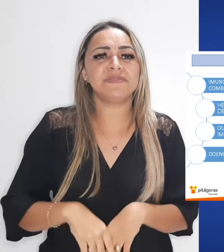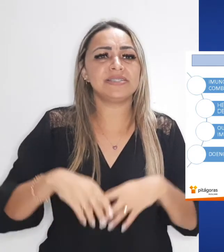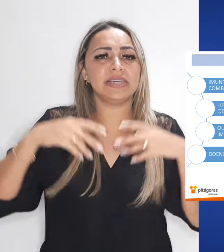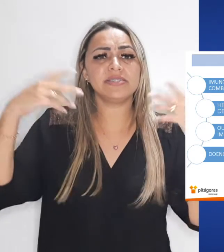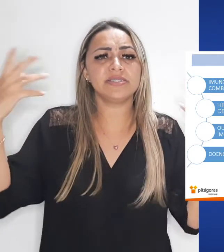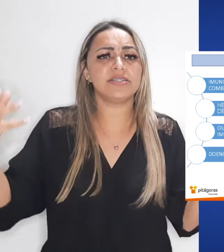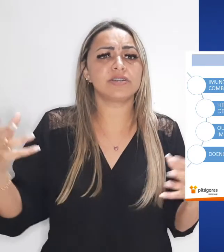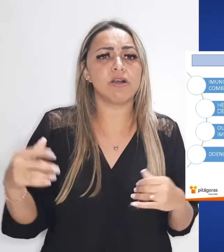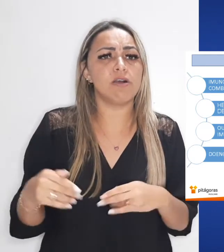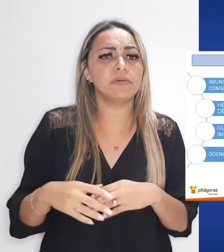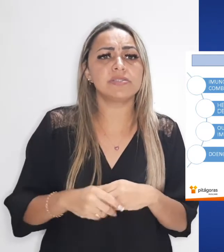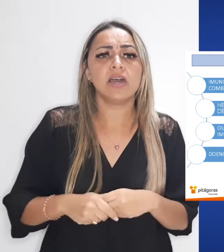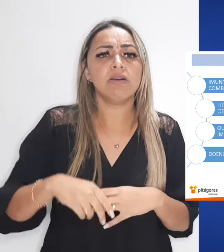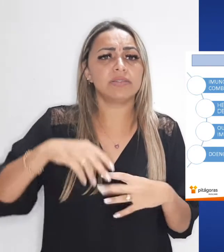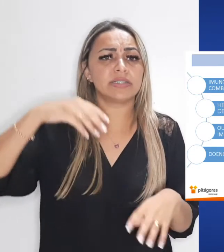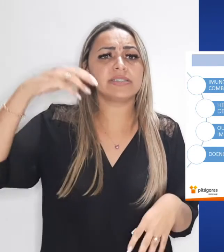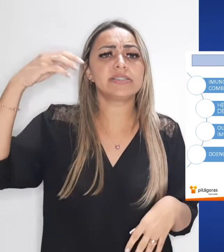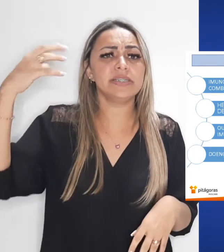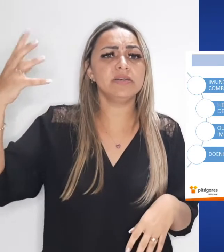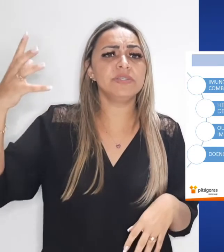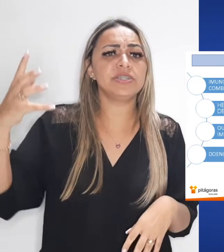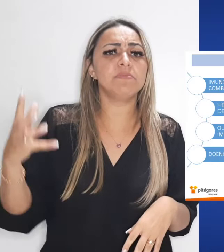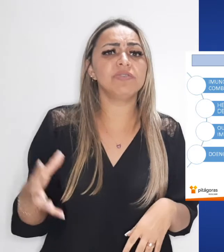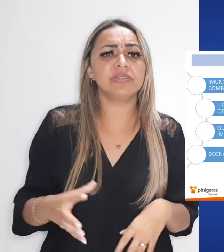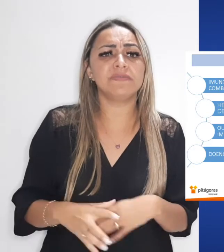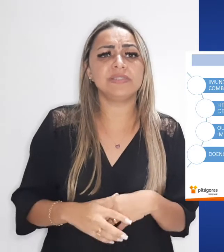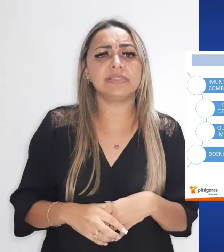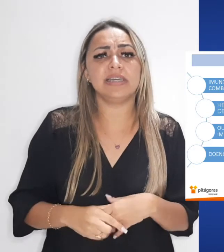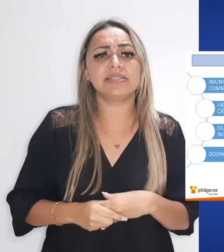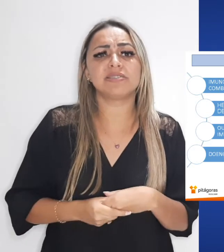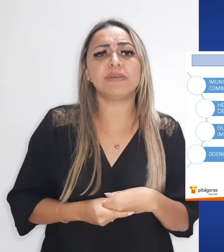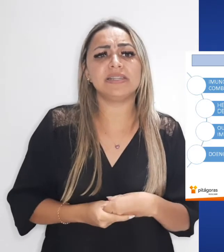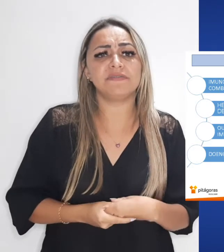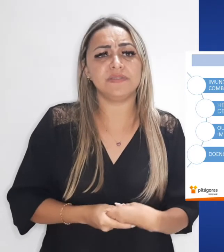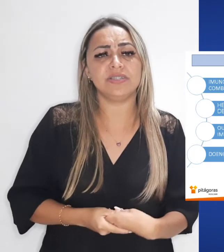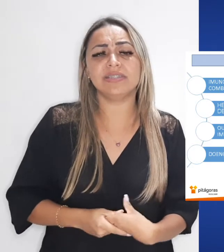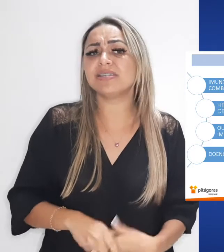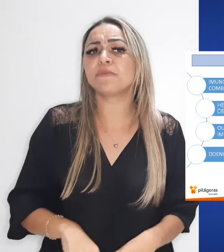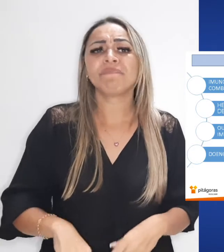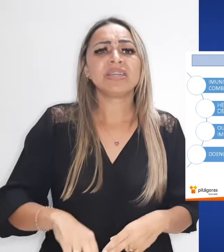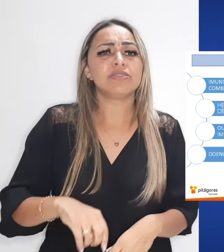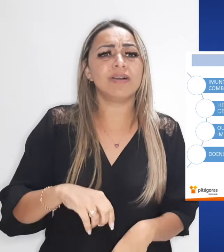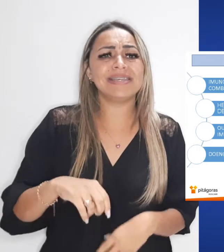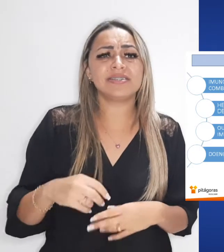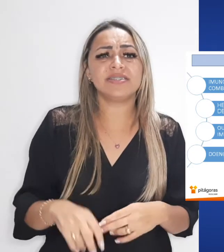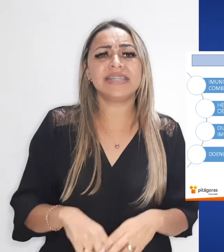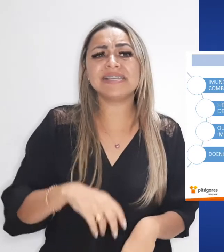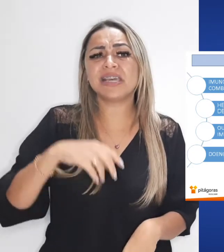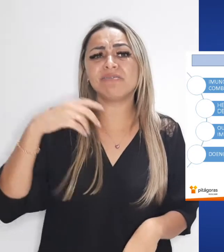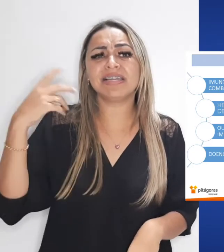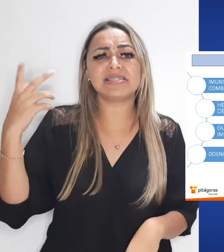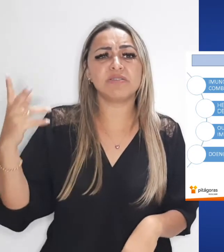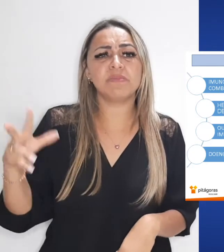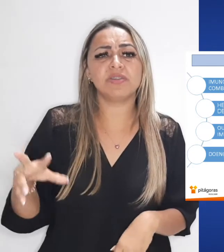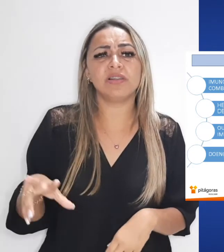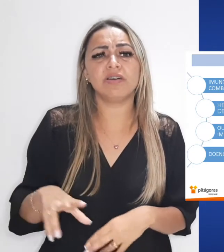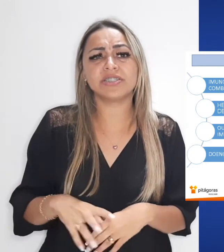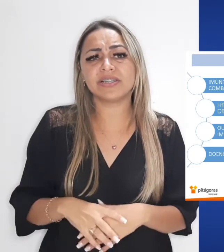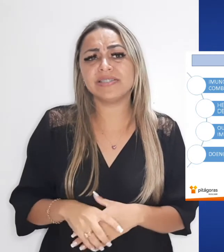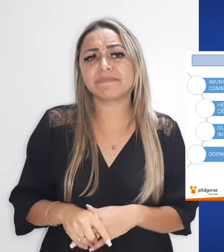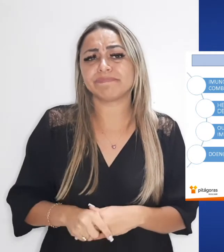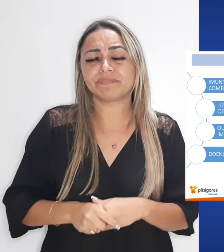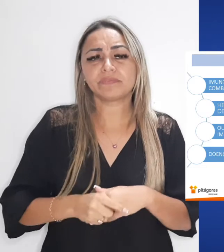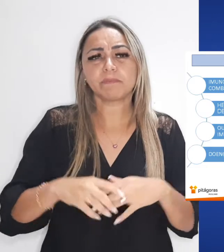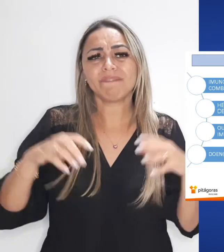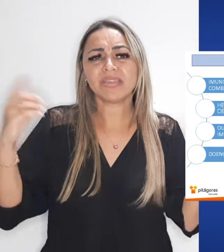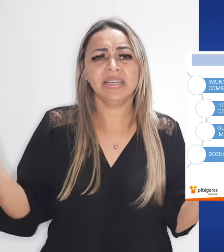hegemonicamente deficiência de anticorpos, outras síndrome de imunodeficiências bem definidas, doença de desregulação